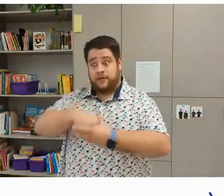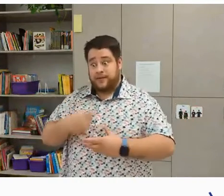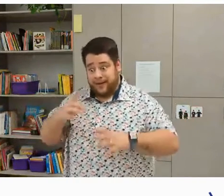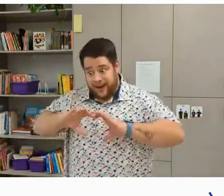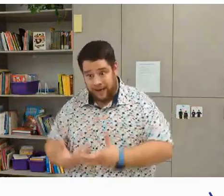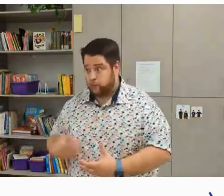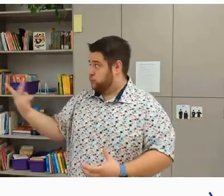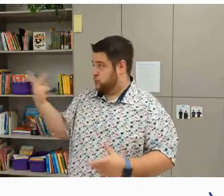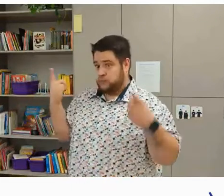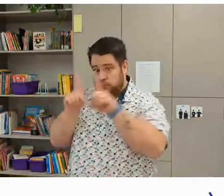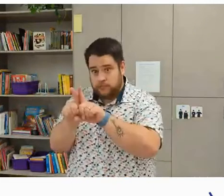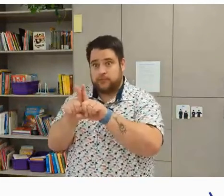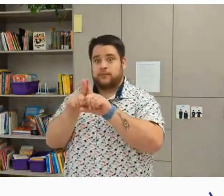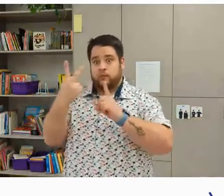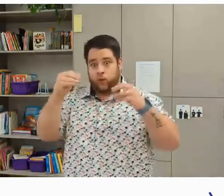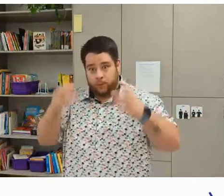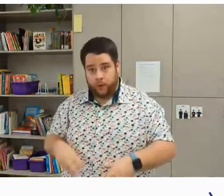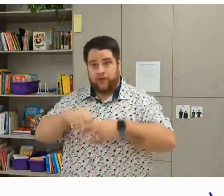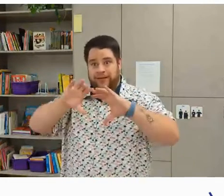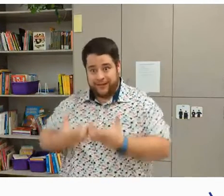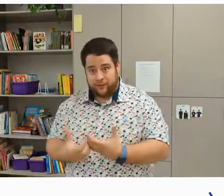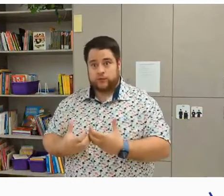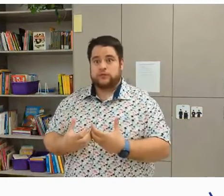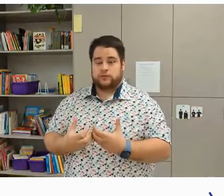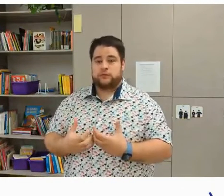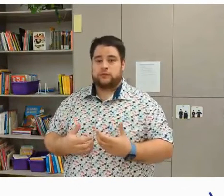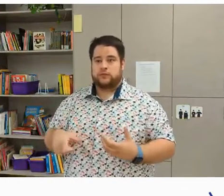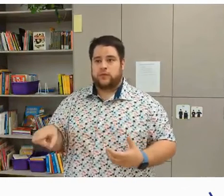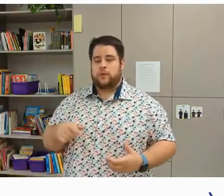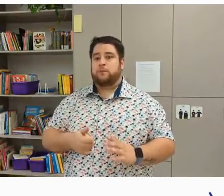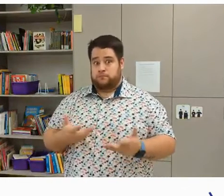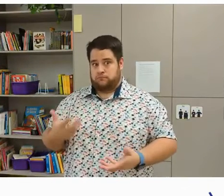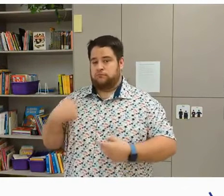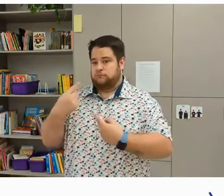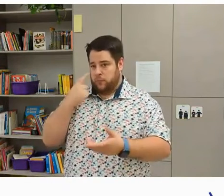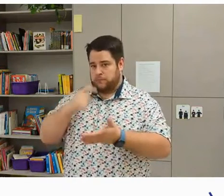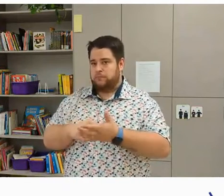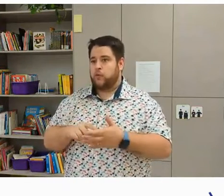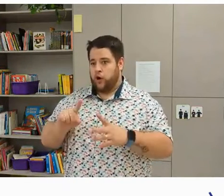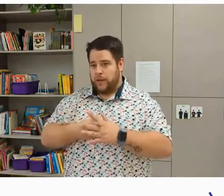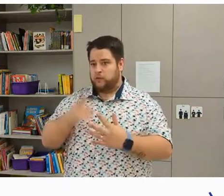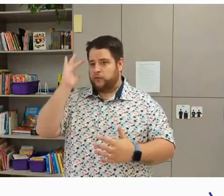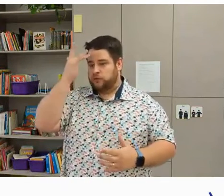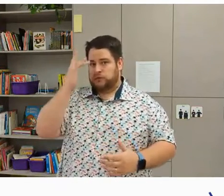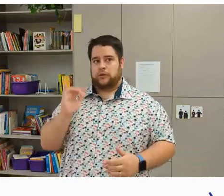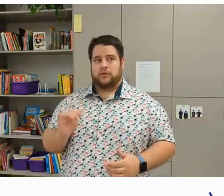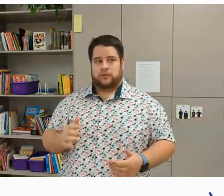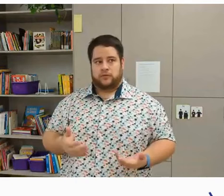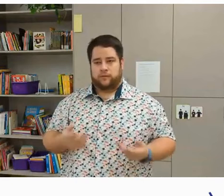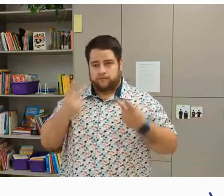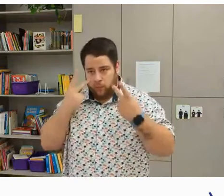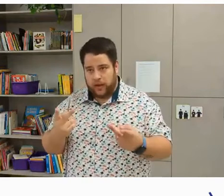même classe d'avoir une personne entendante, une personne sourde dans la même classe, communiquer ensemble et on voit qu'ils deviennent conscients